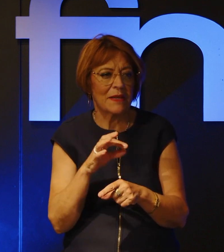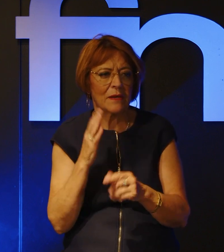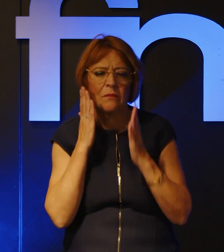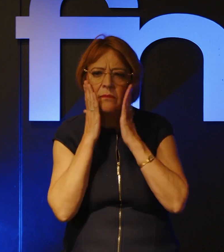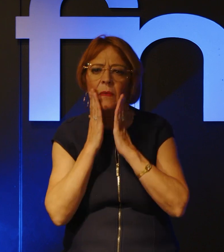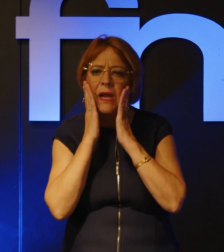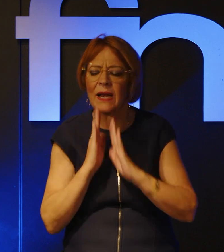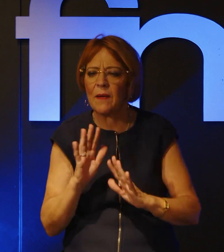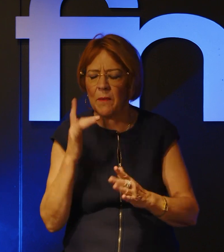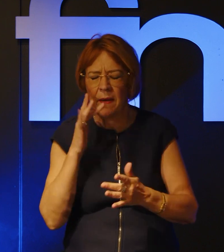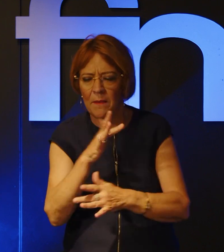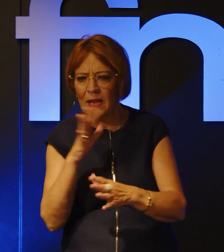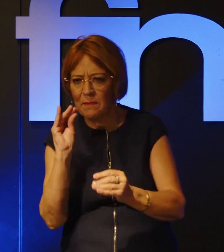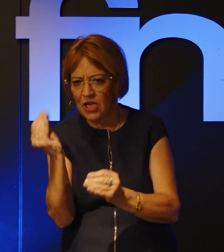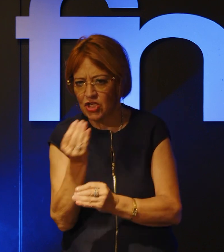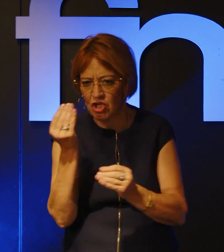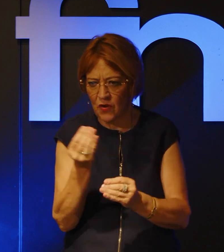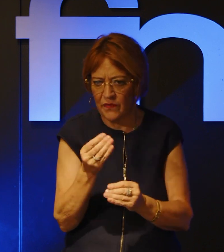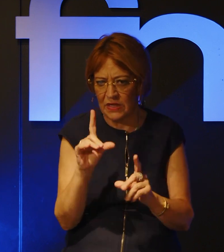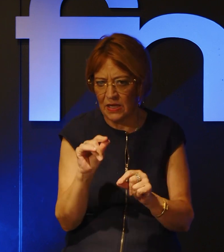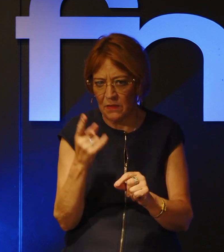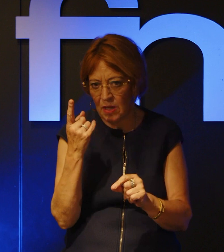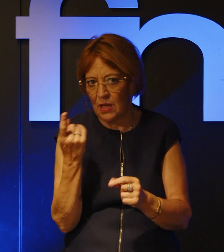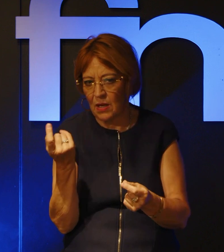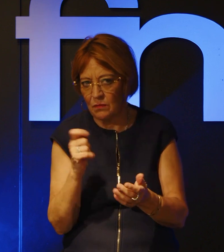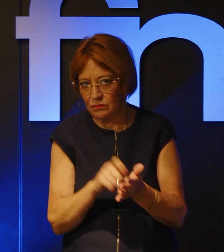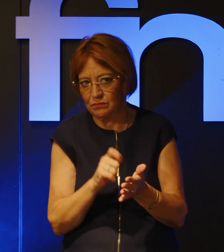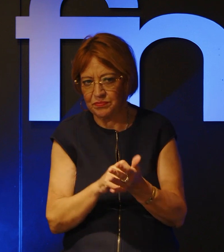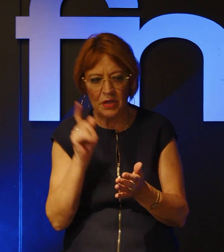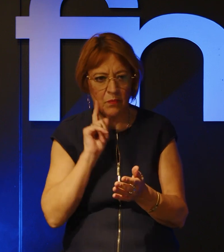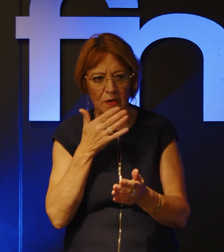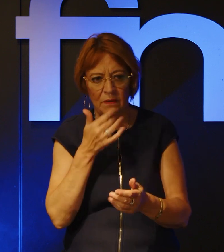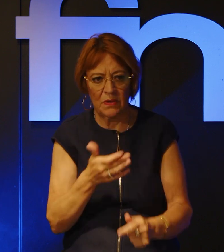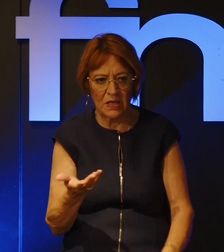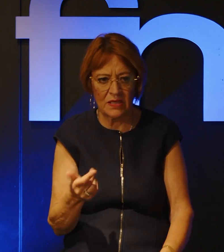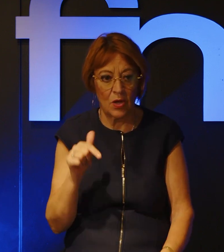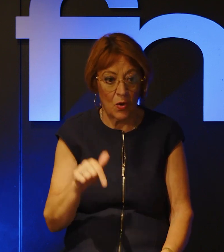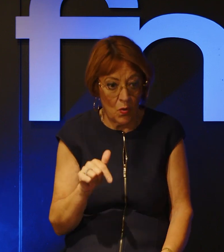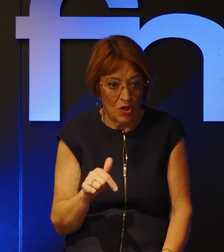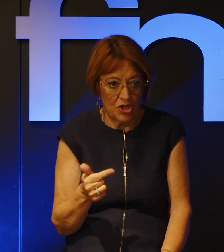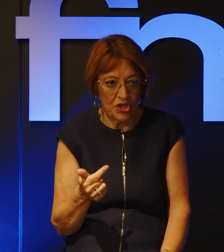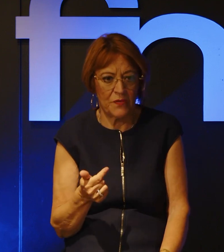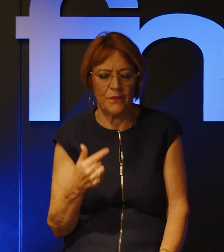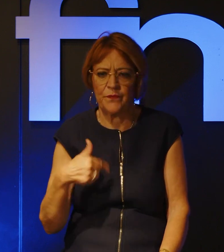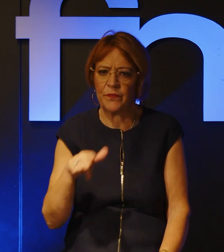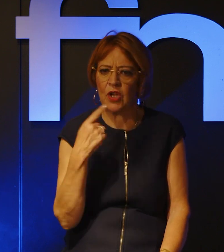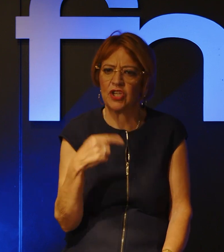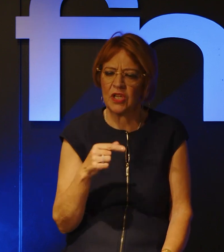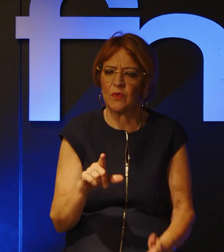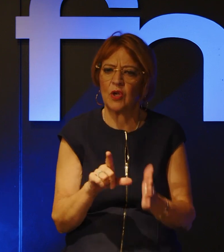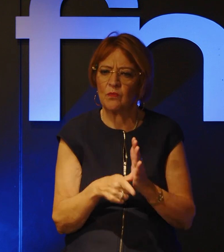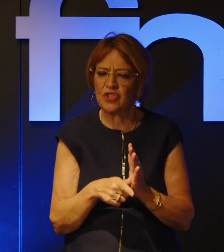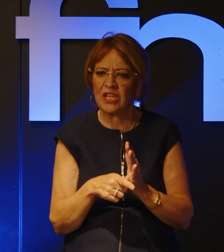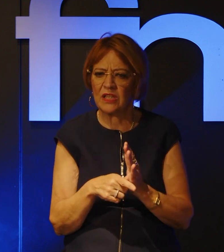mais hidratada e mais brilhante e obviamente mais jovem não é porque isso também é um marcador e de beleza Hoje em dia nós temos procedimentos